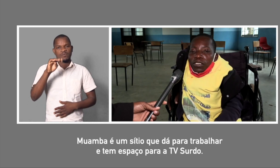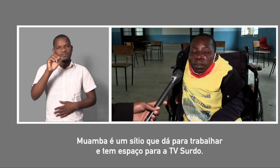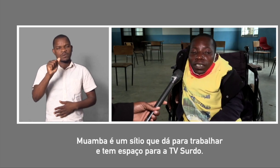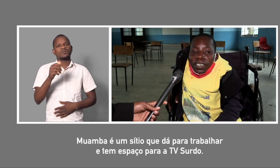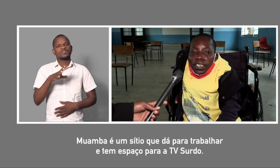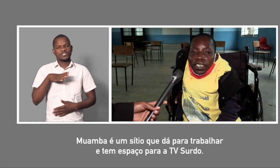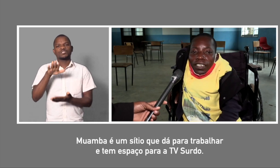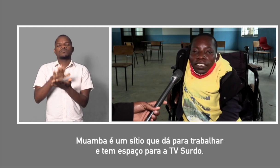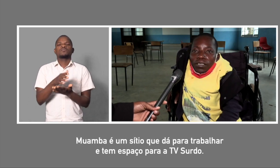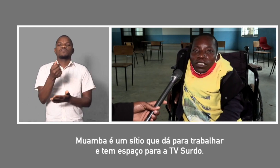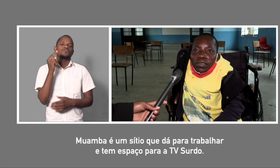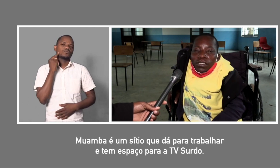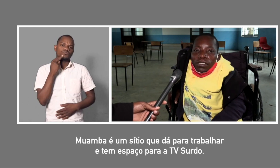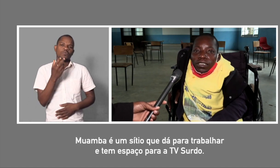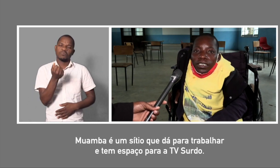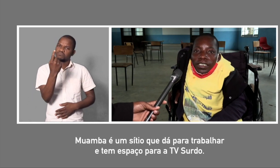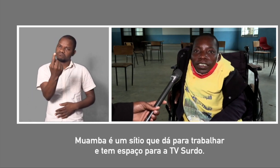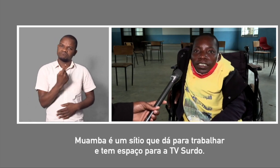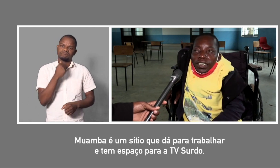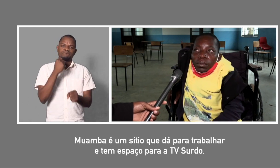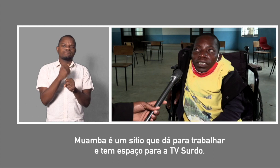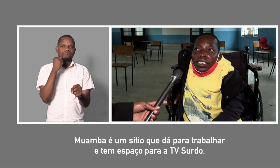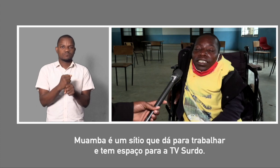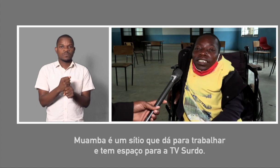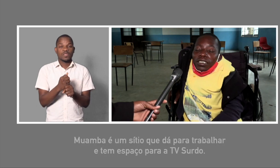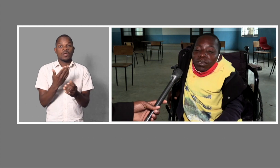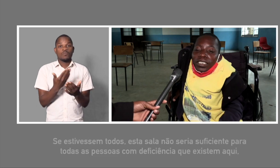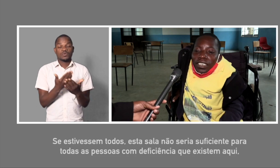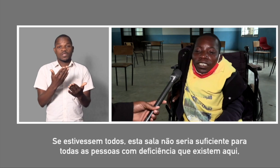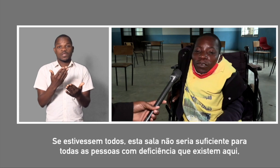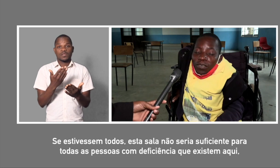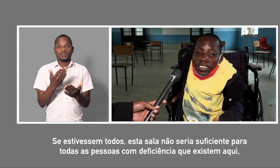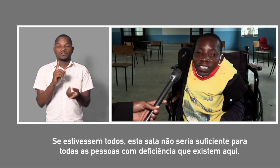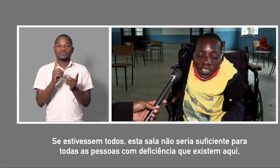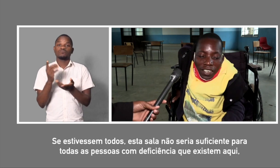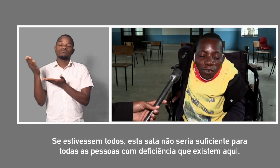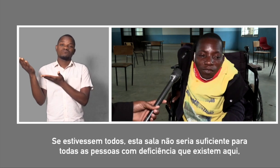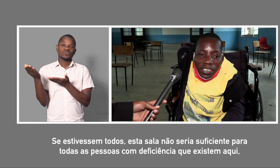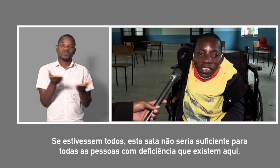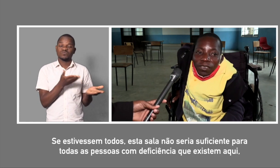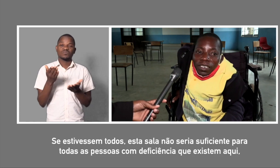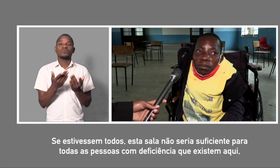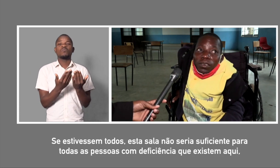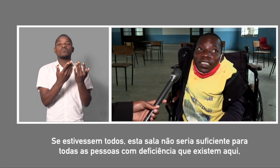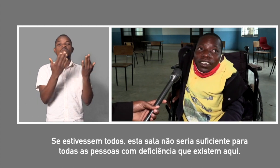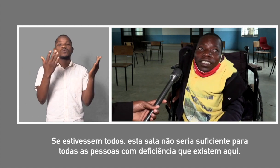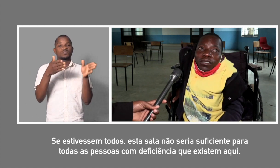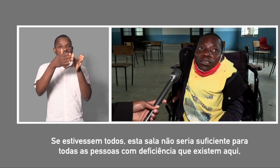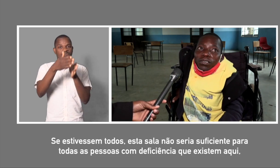tem espaço para TV surda, porque se fosse que convide, convidaram